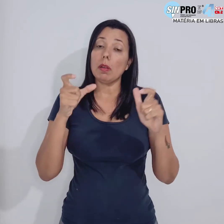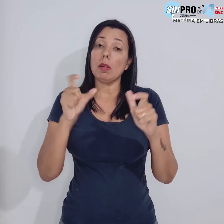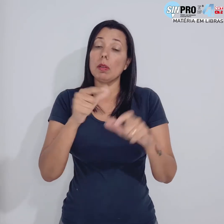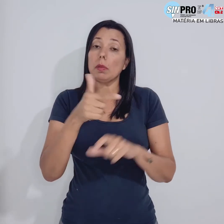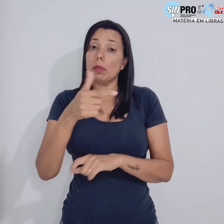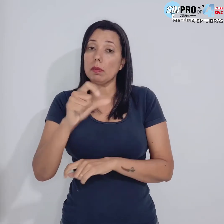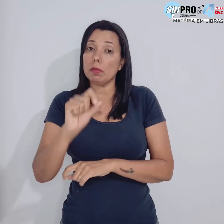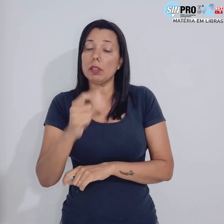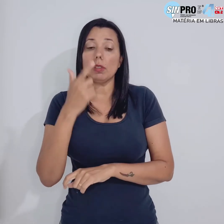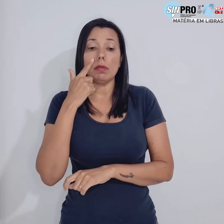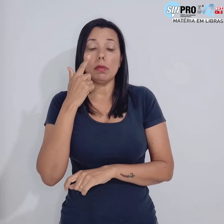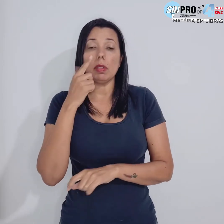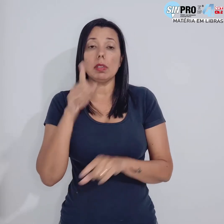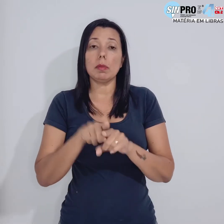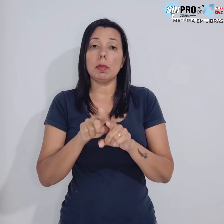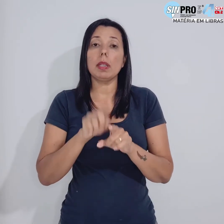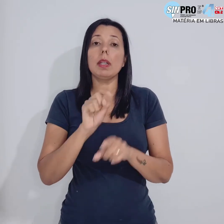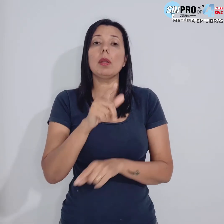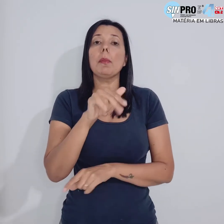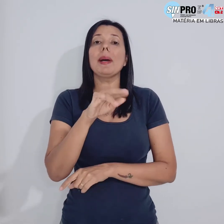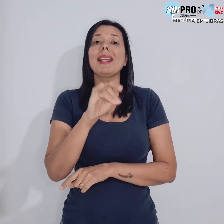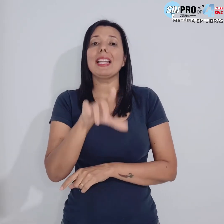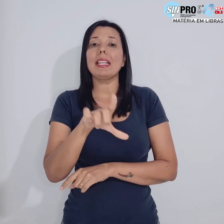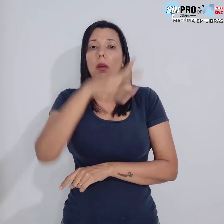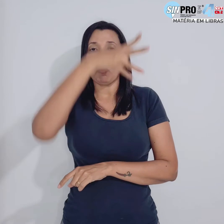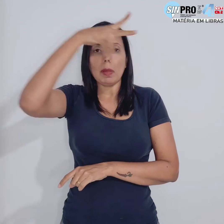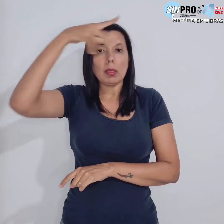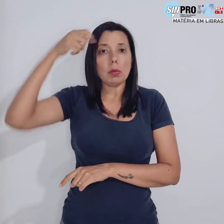de 2020 foram identificados